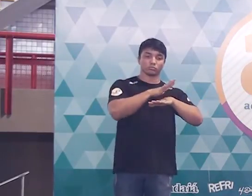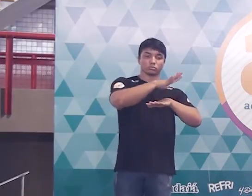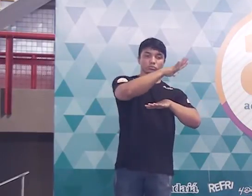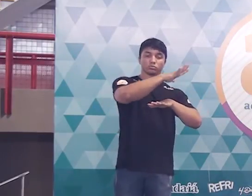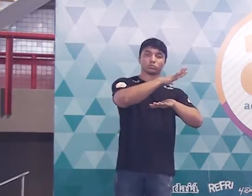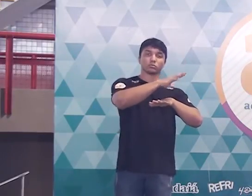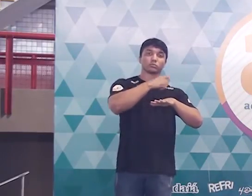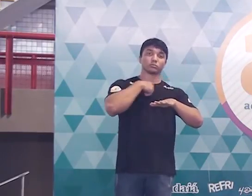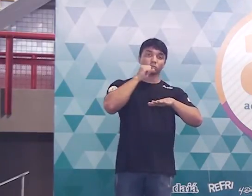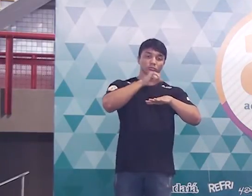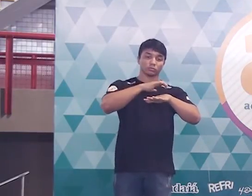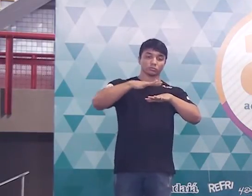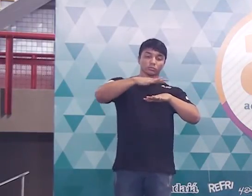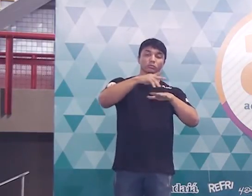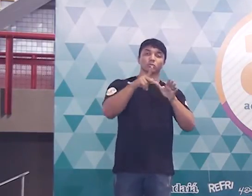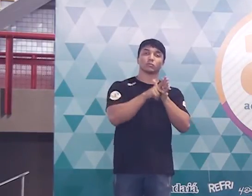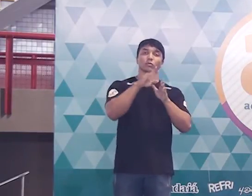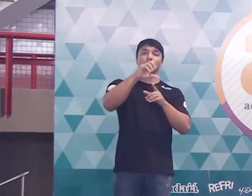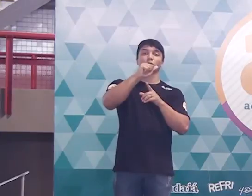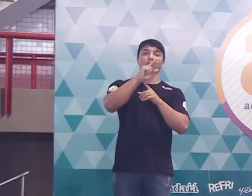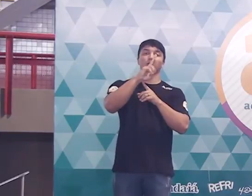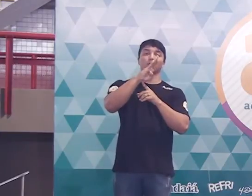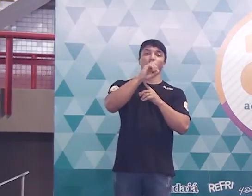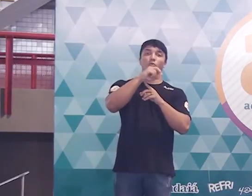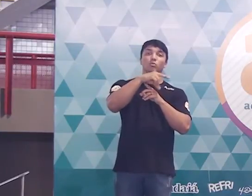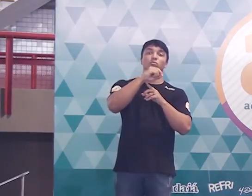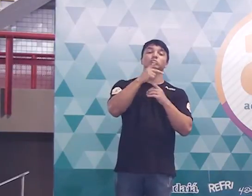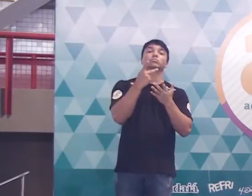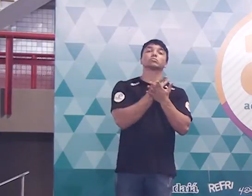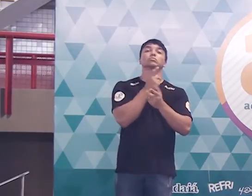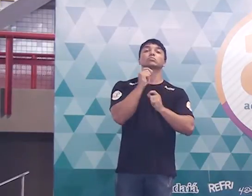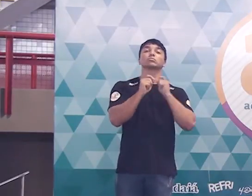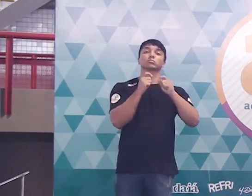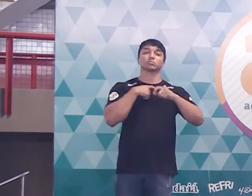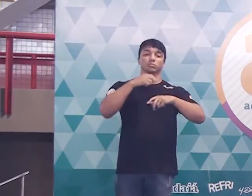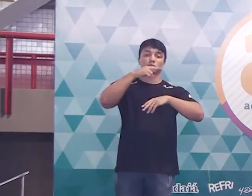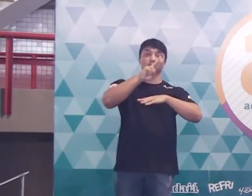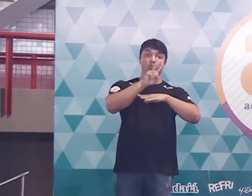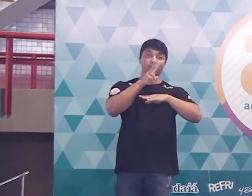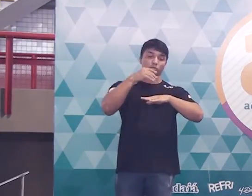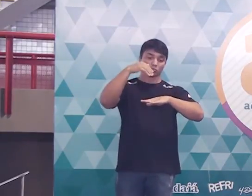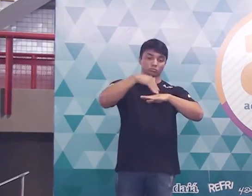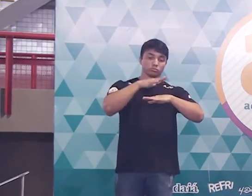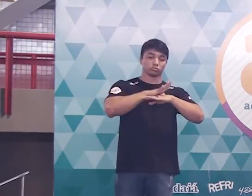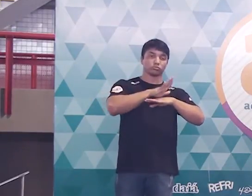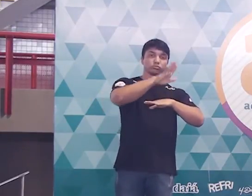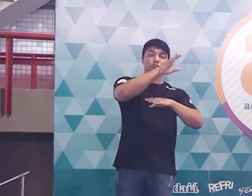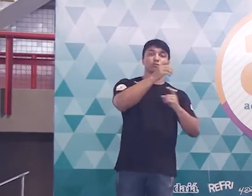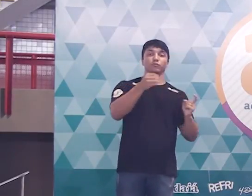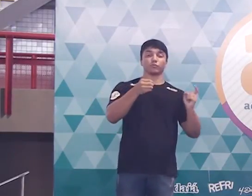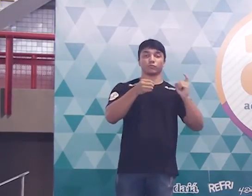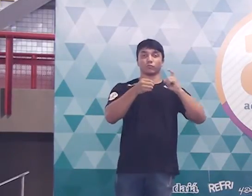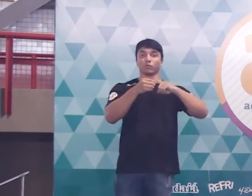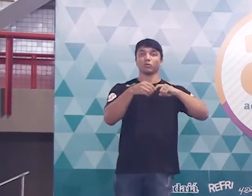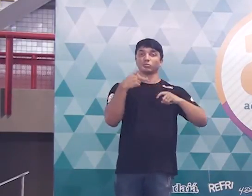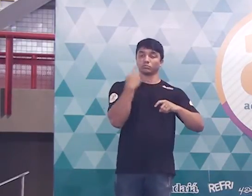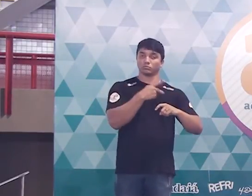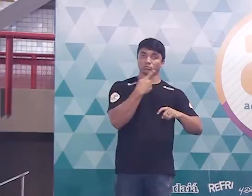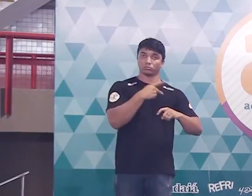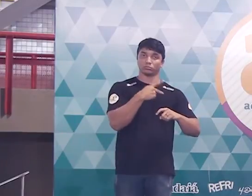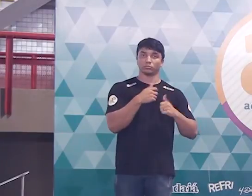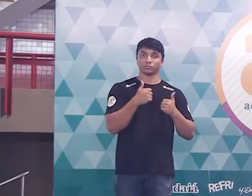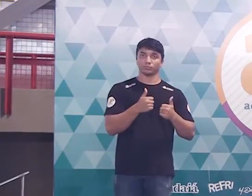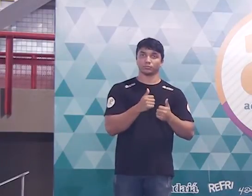Se eu tenho uma camada de carbono, o que que acontece? Essa radiação ela bate e retorna ao nosso planeta,